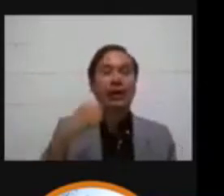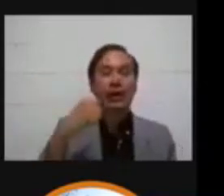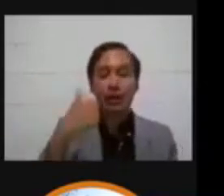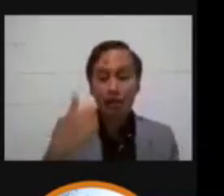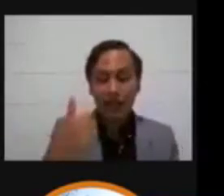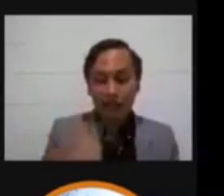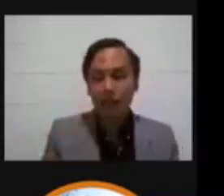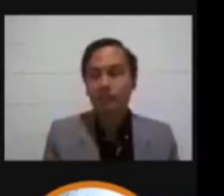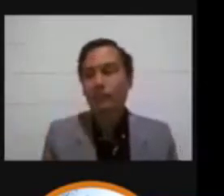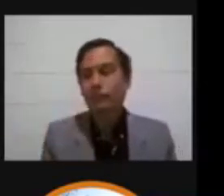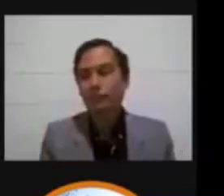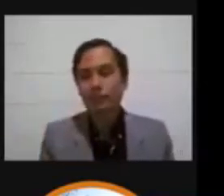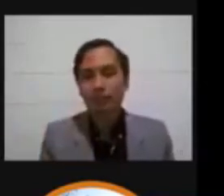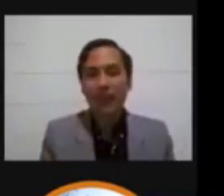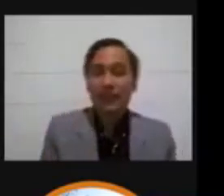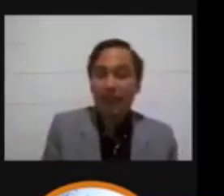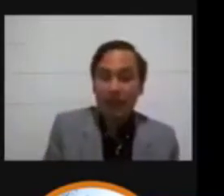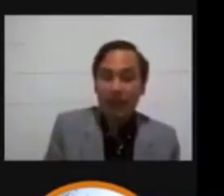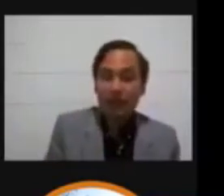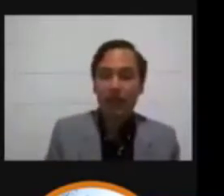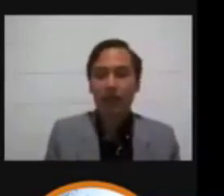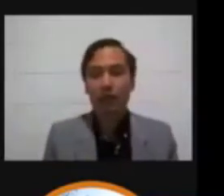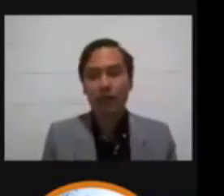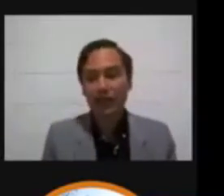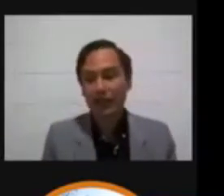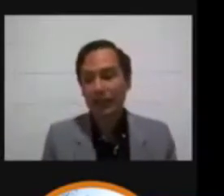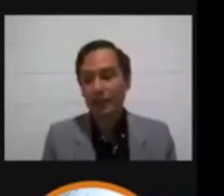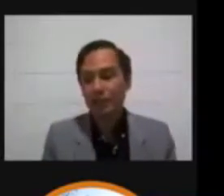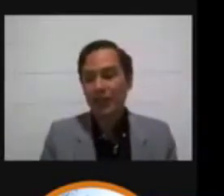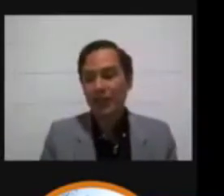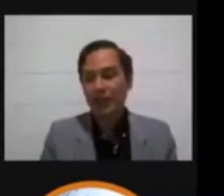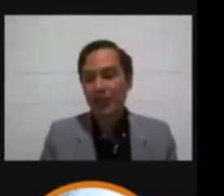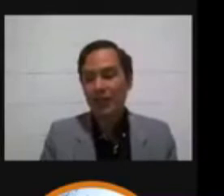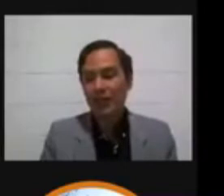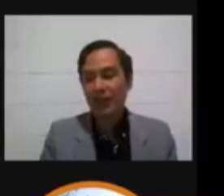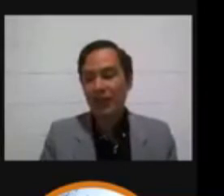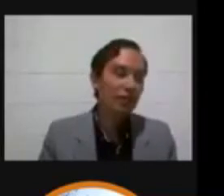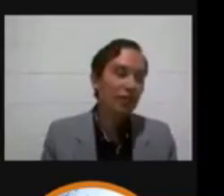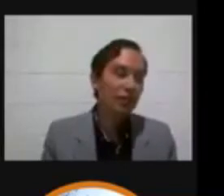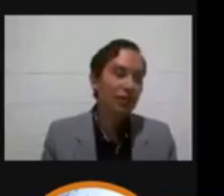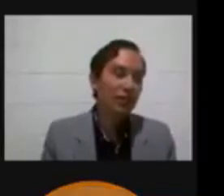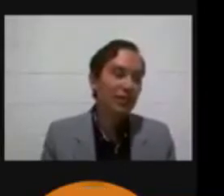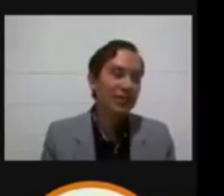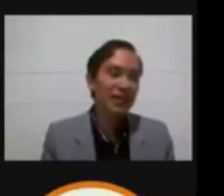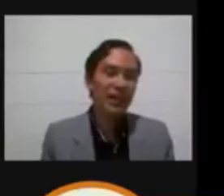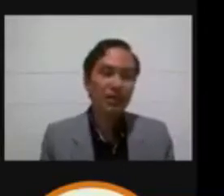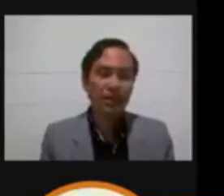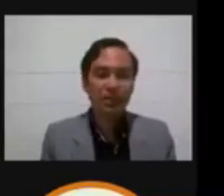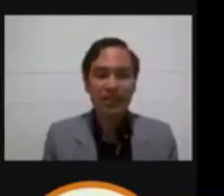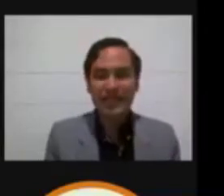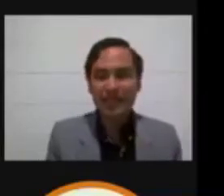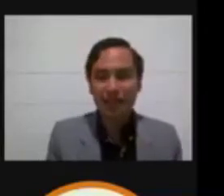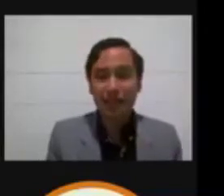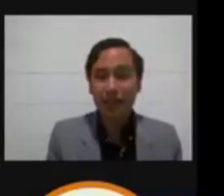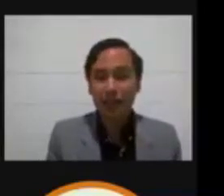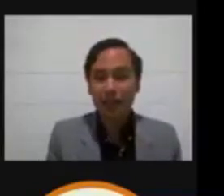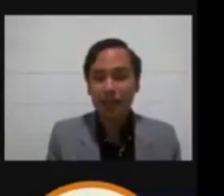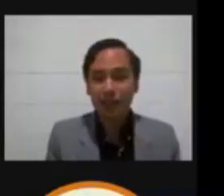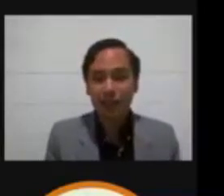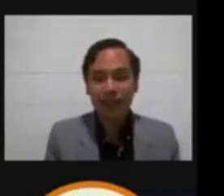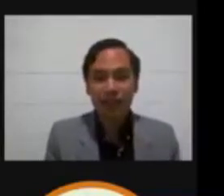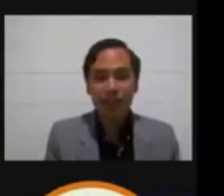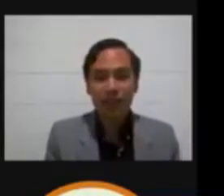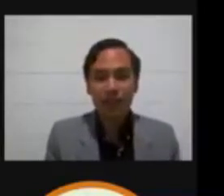a la educación, al trabajo, porque de repente si hay una persona con discapacidad, una persona en silla de ruedas, por